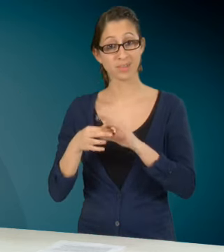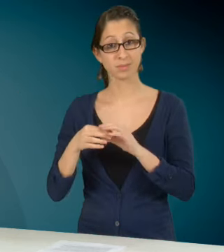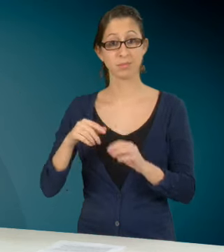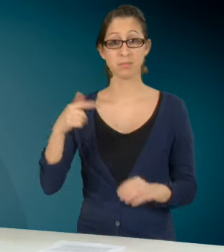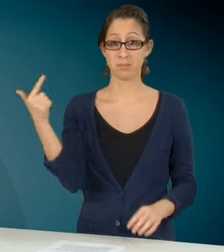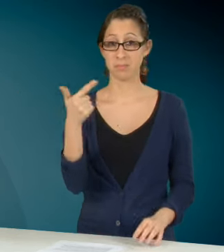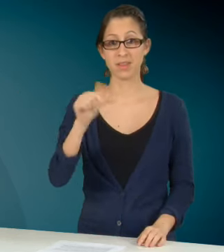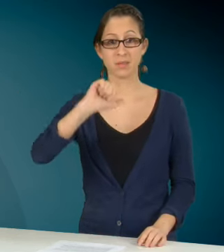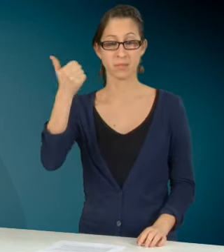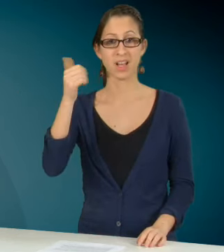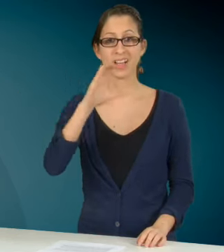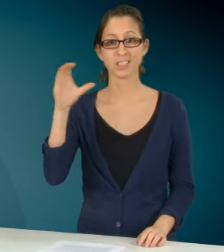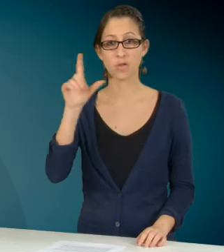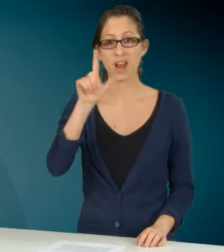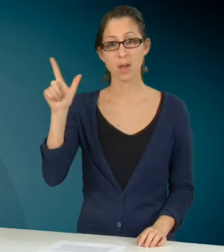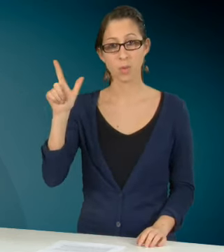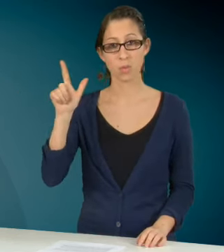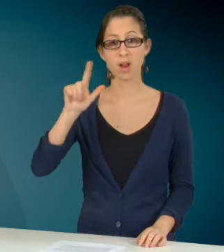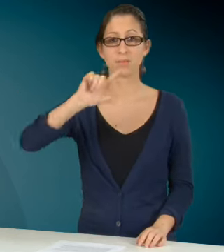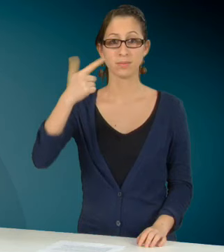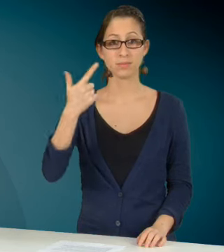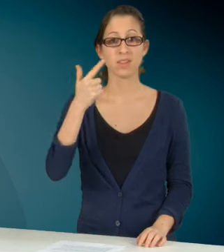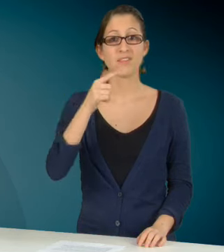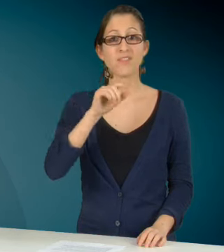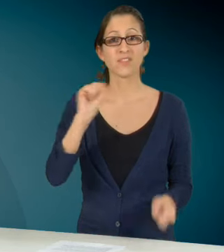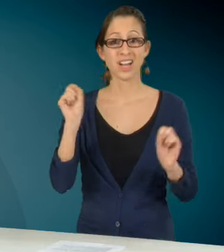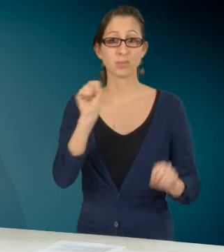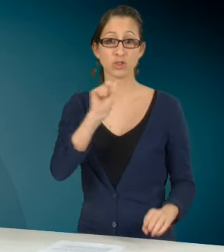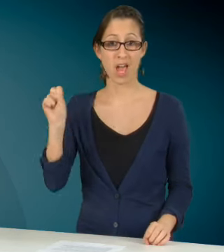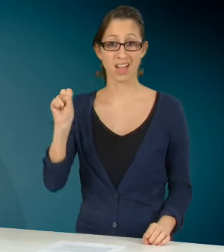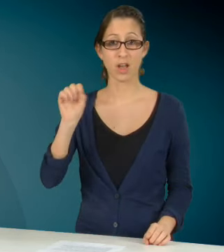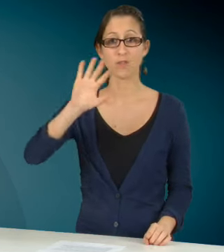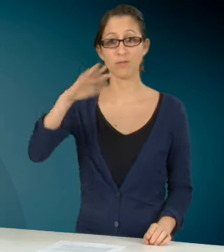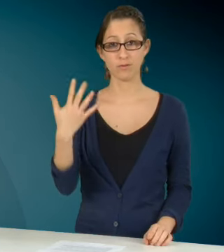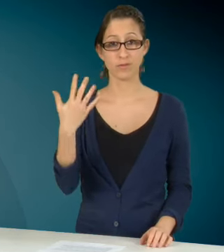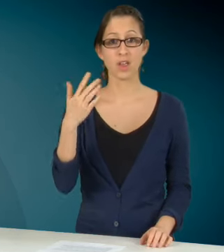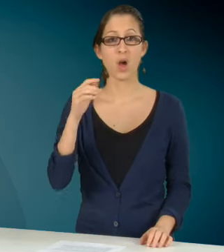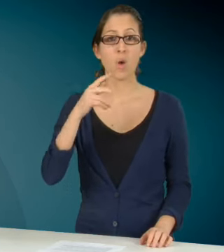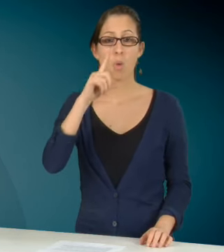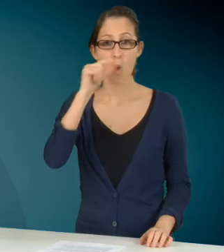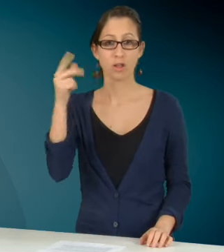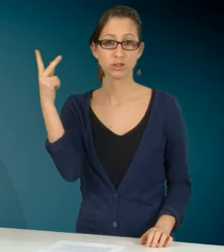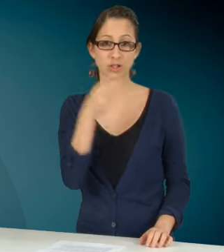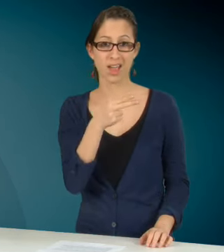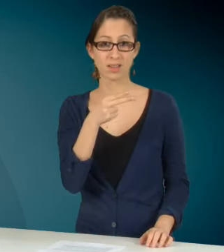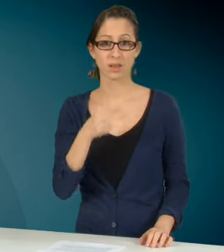marcus off label hubert erster zweiter wurde philipp steiner und der fünfte platz wurde von roland schneider belegt